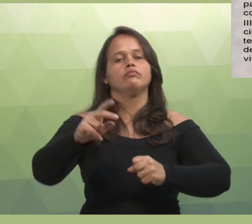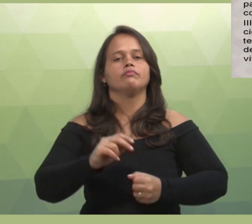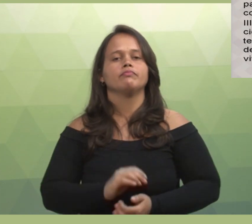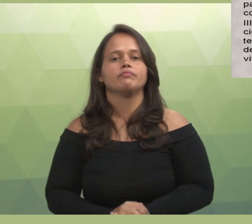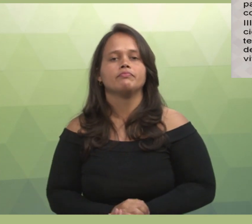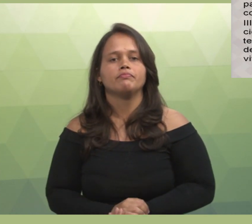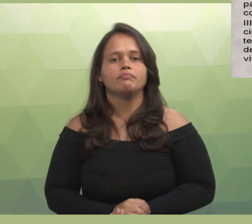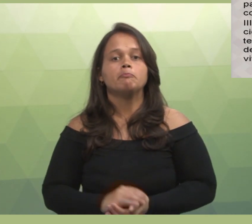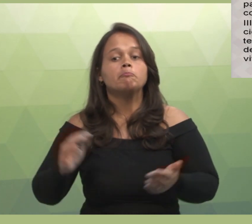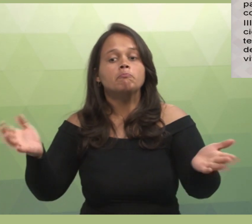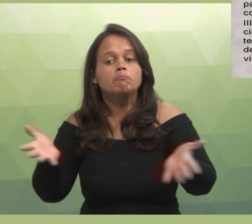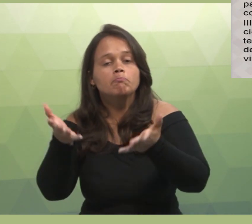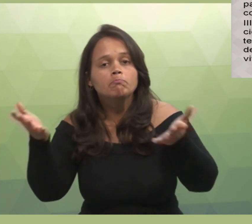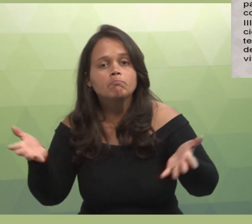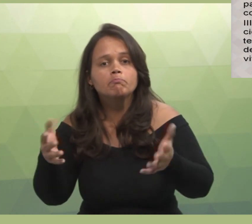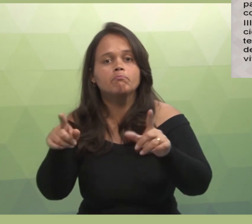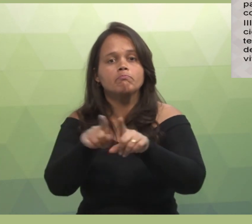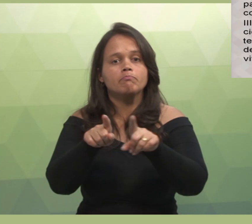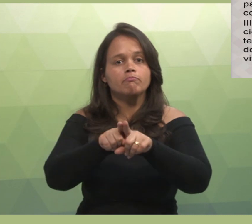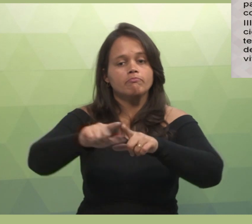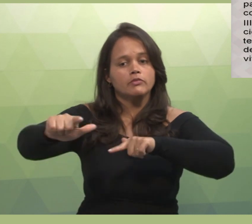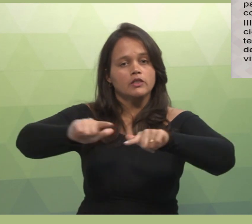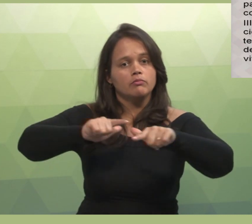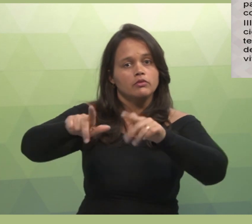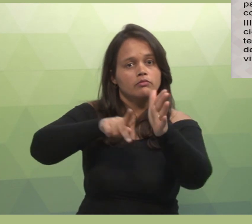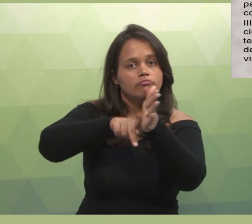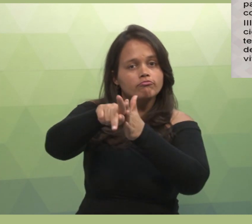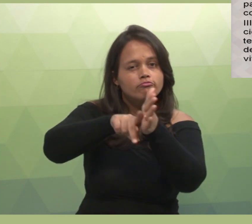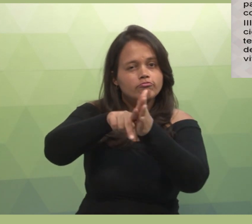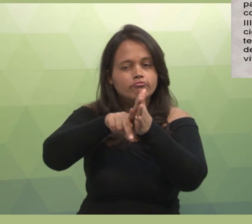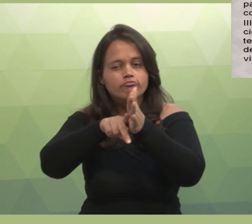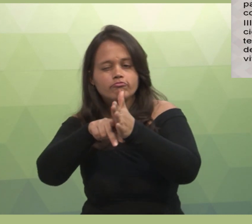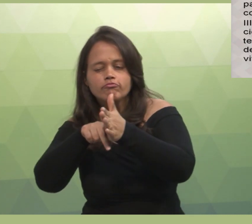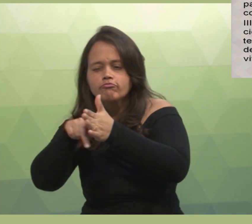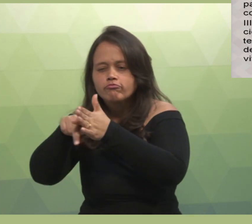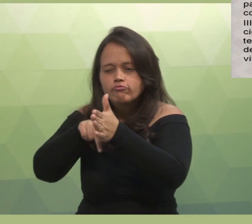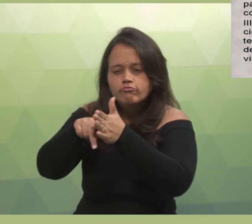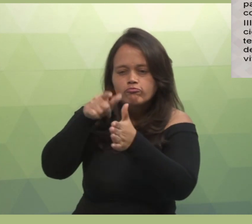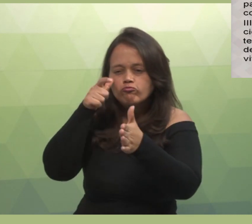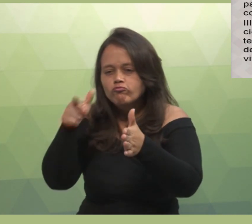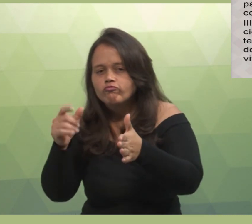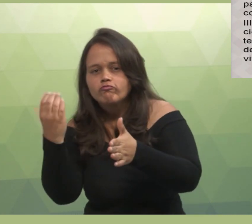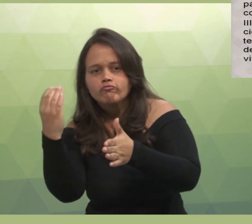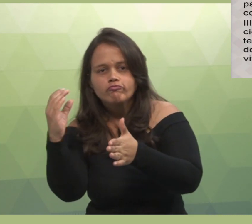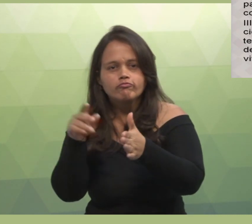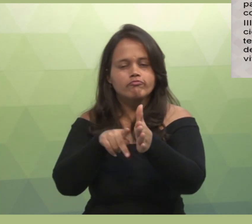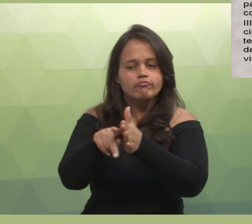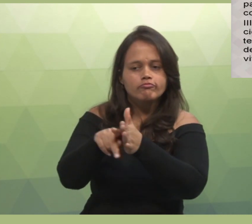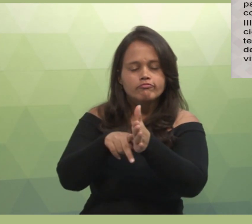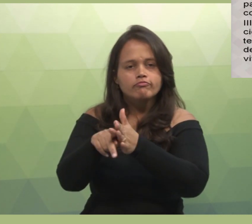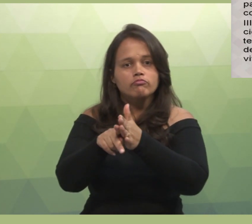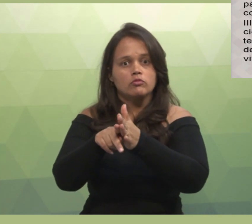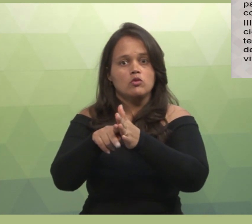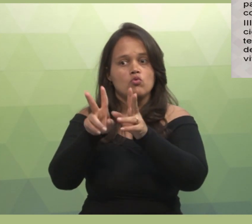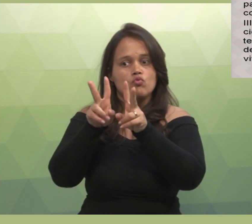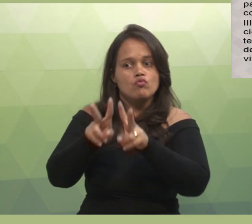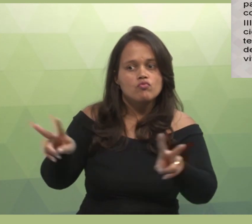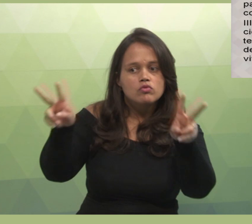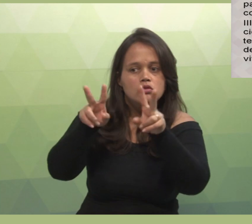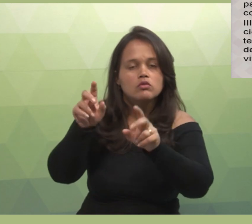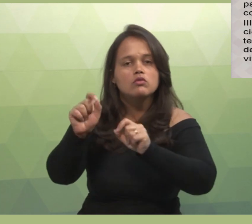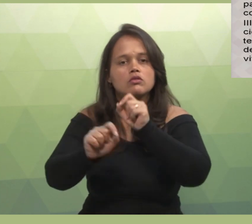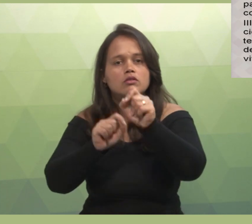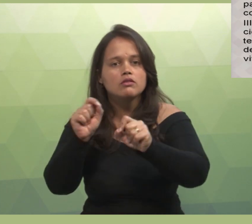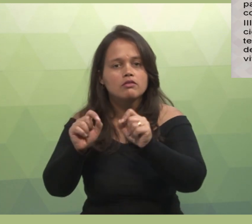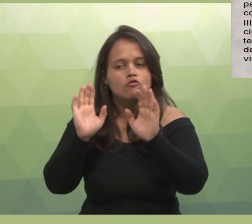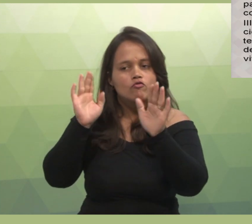incentivar o trabalho de pesquisa e investigação científica, visando o desenvolvimento da ciência e da tecnologia e